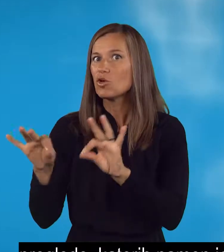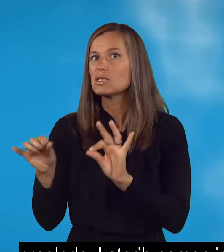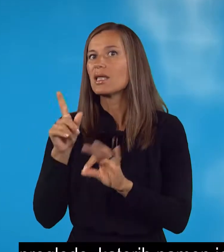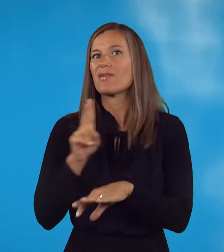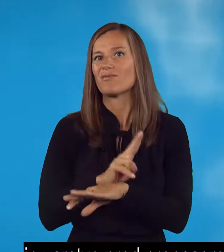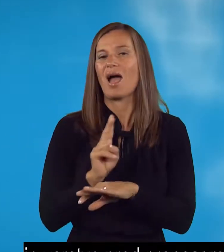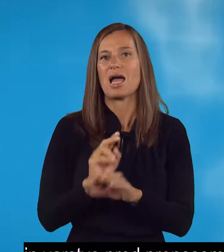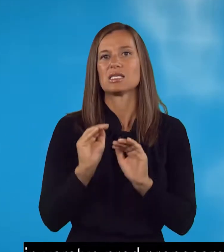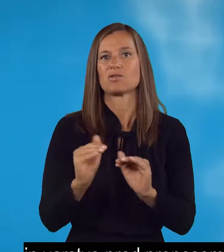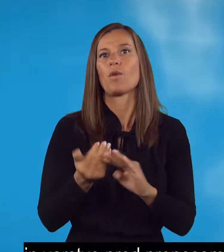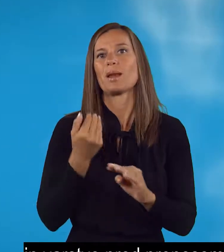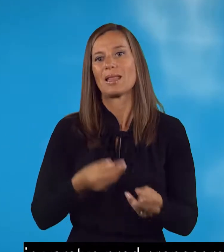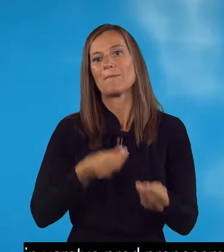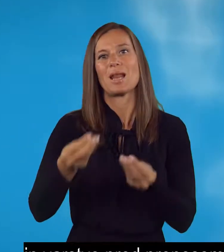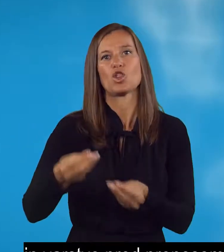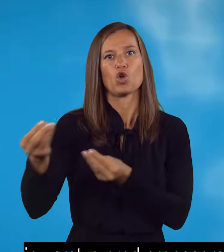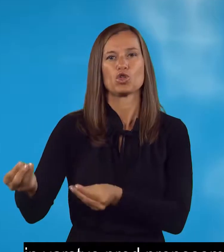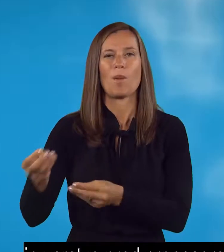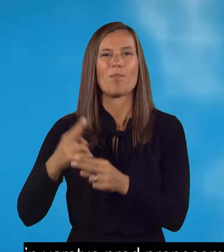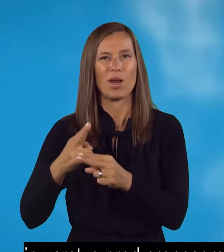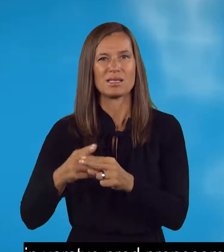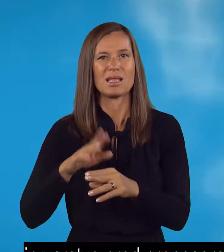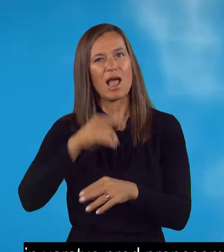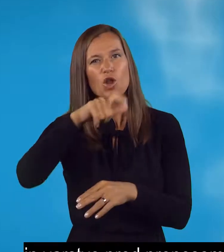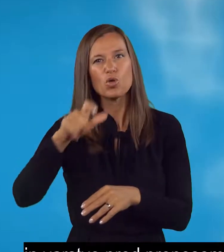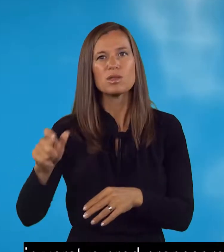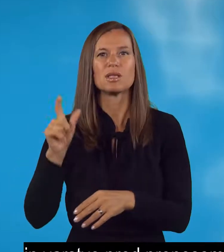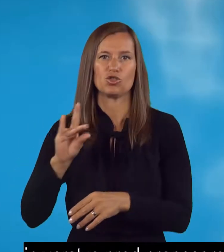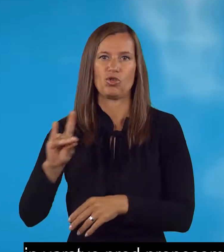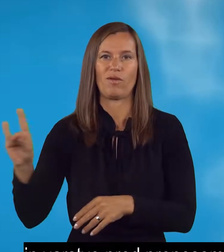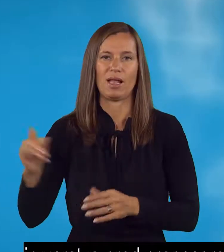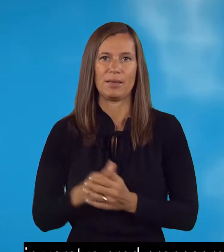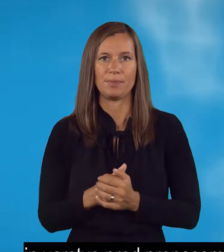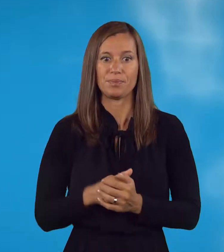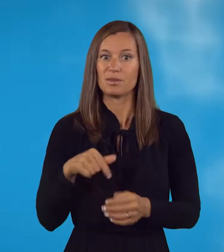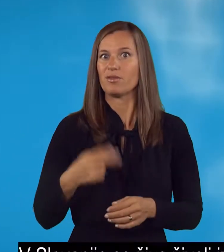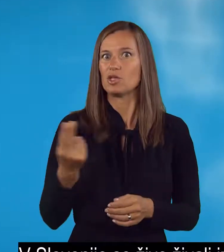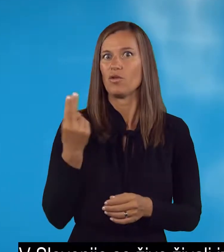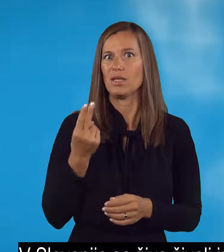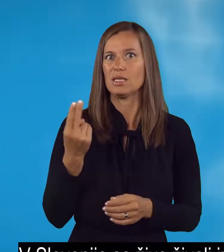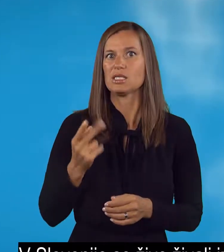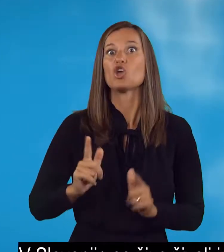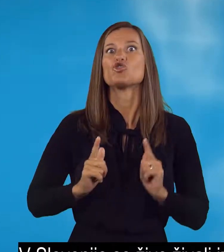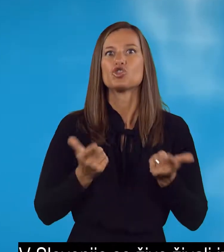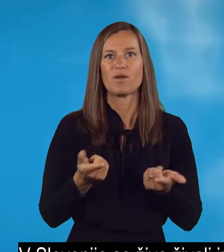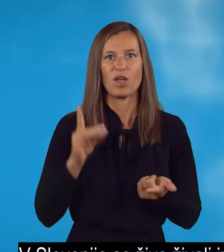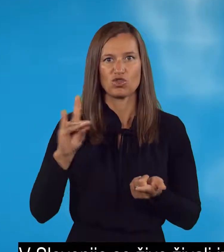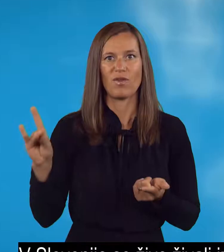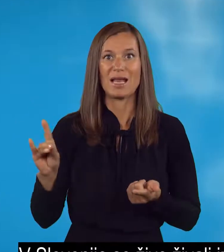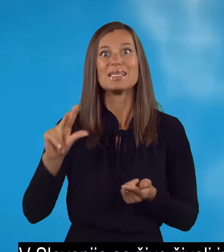in varstvo pred prenosom bolezni na ljudi in živali. V Slovenijo se žive živali iz tretjih